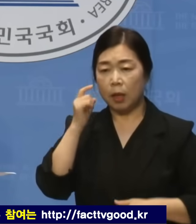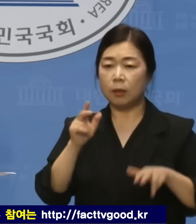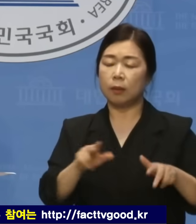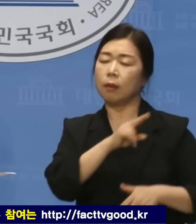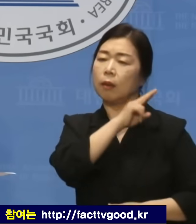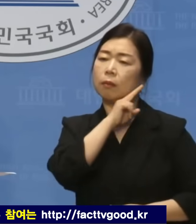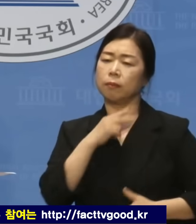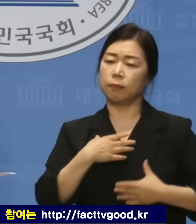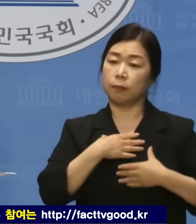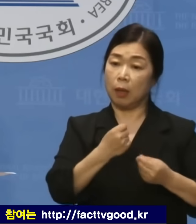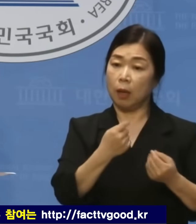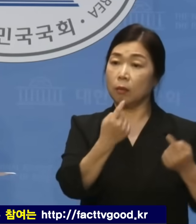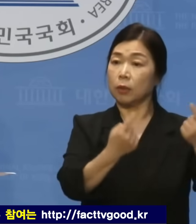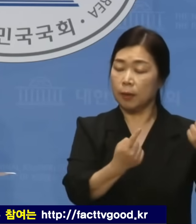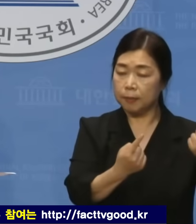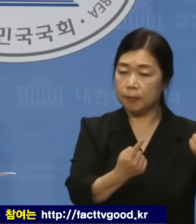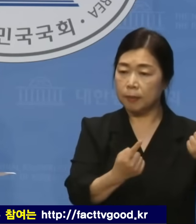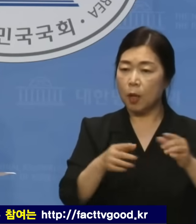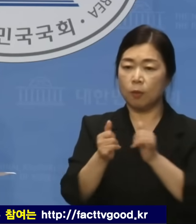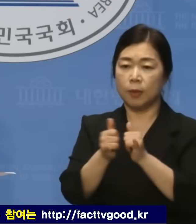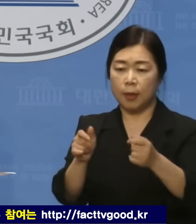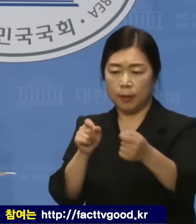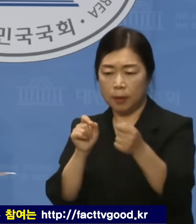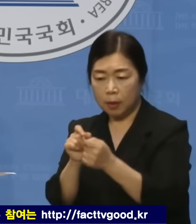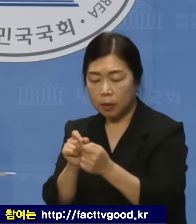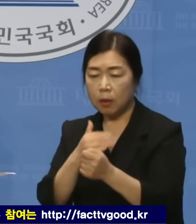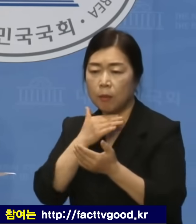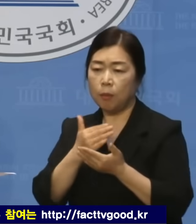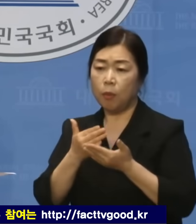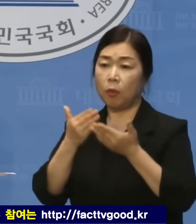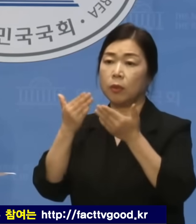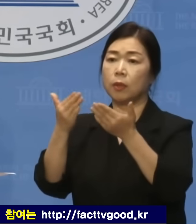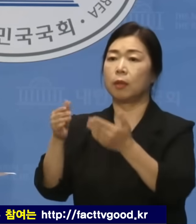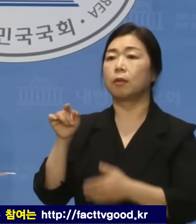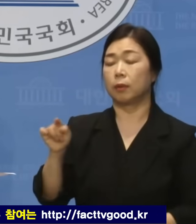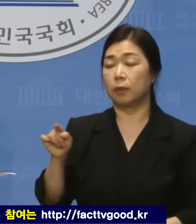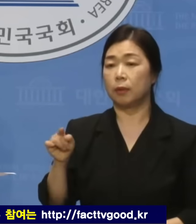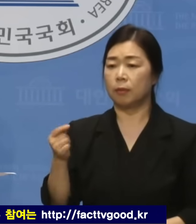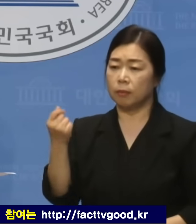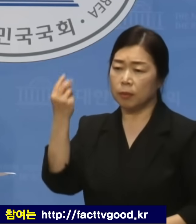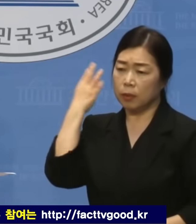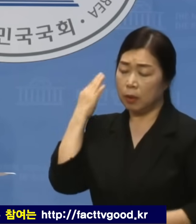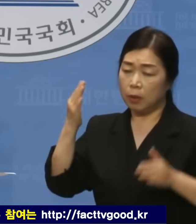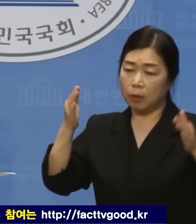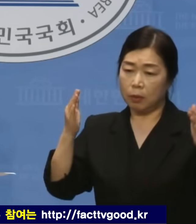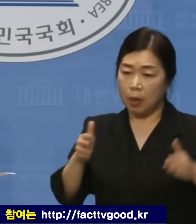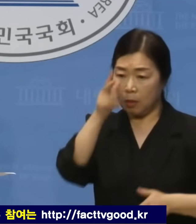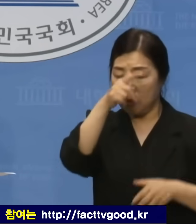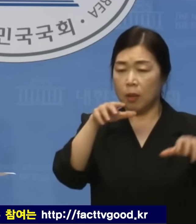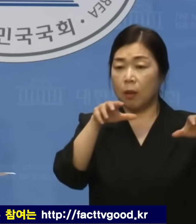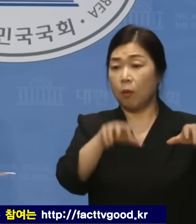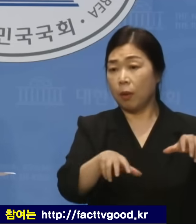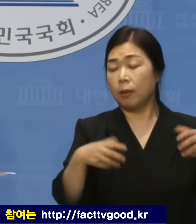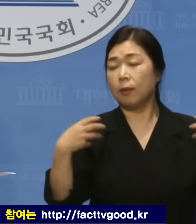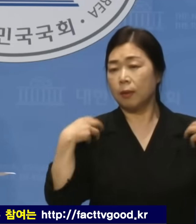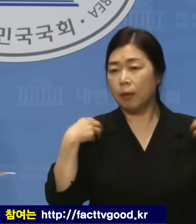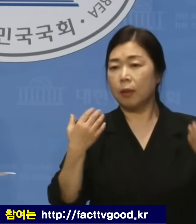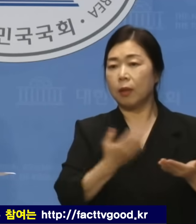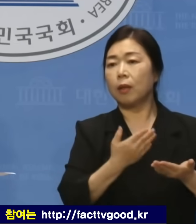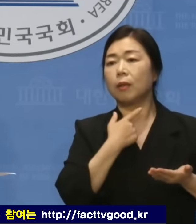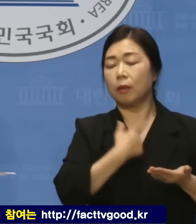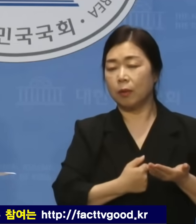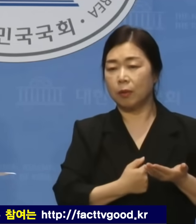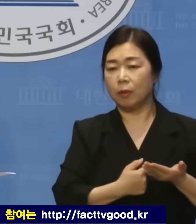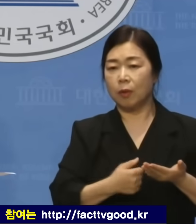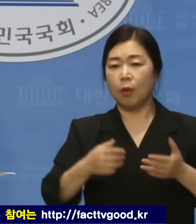안주하고 방관하기보다는 국민 가까이에서 봉사하는 것이 그간 경찰관으로서 국가와